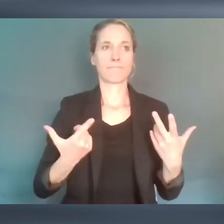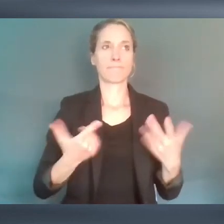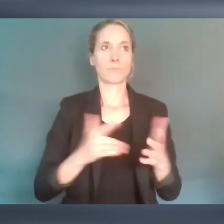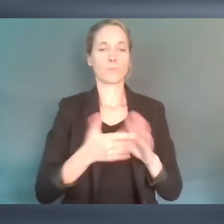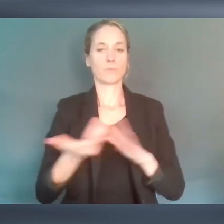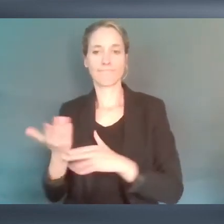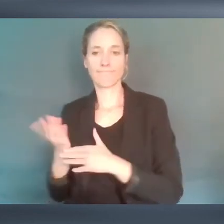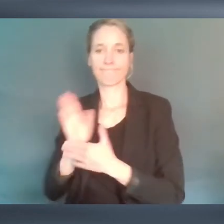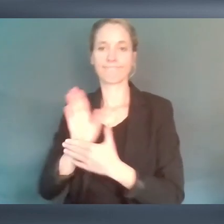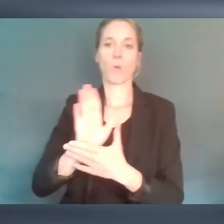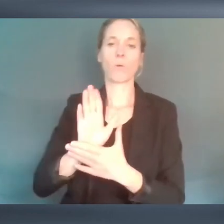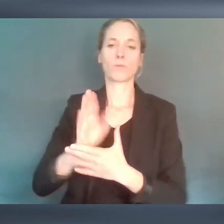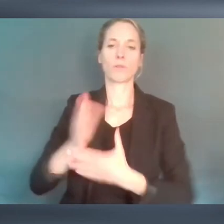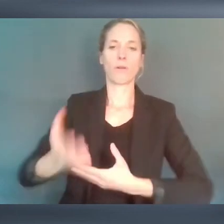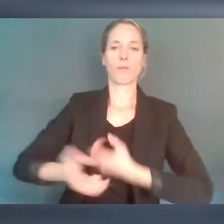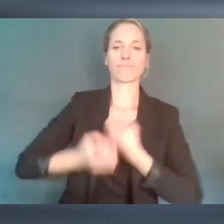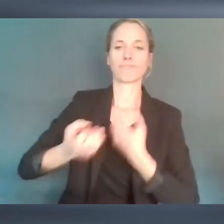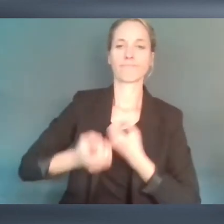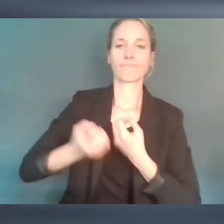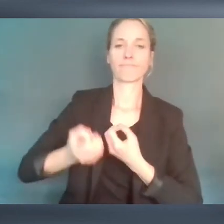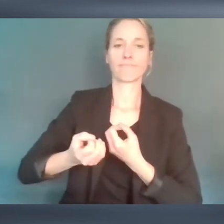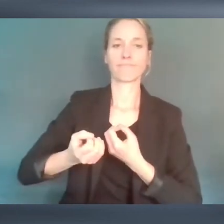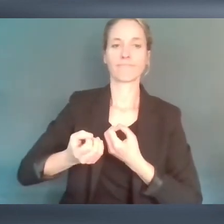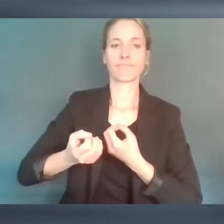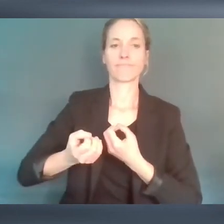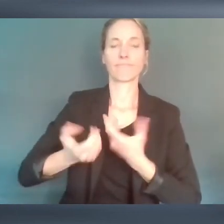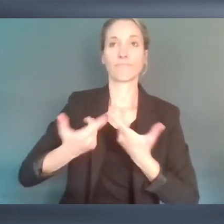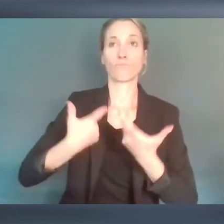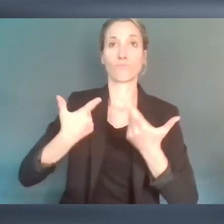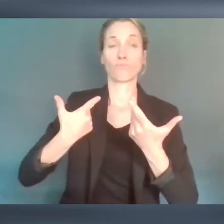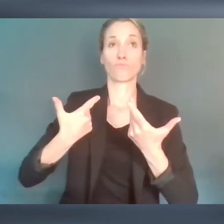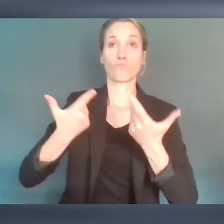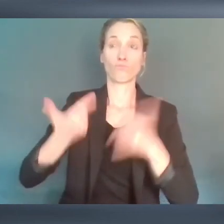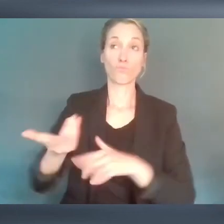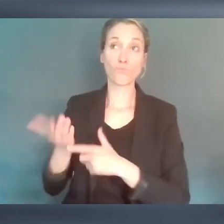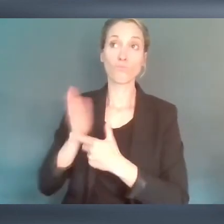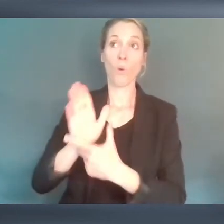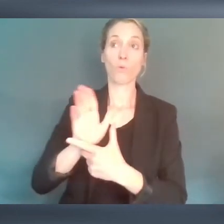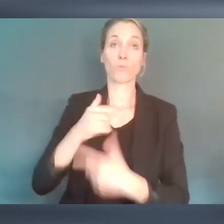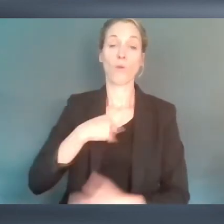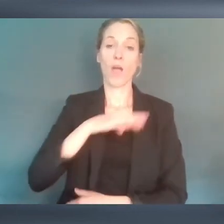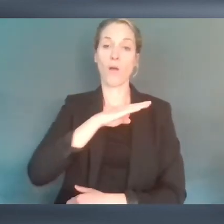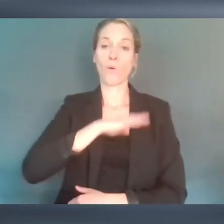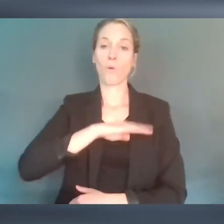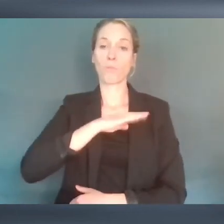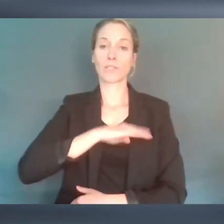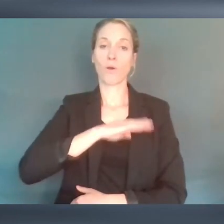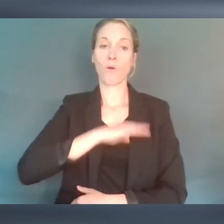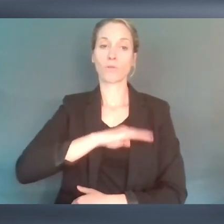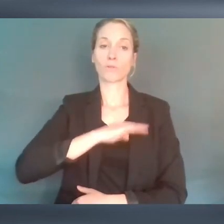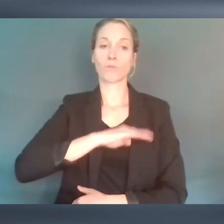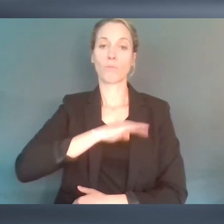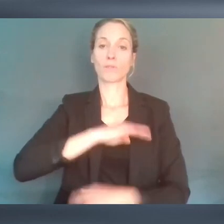cas échéant, que quelque part je suis plus compétent grâce ou à cause de mon handicap?